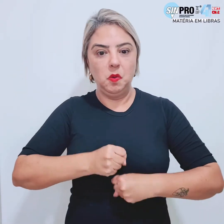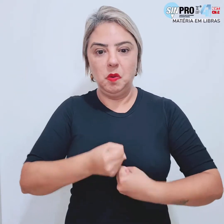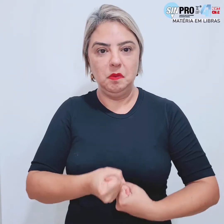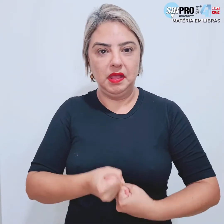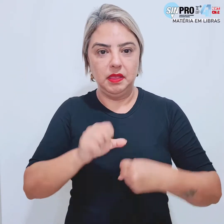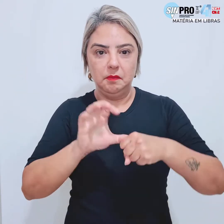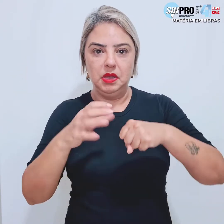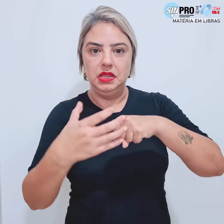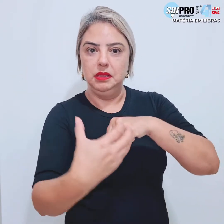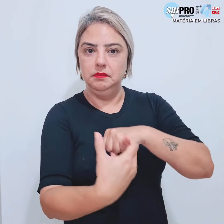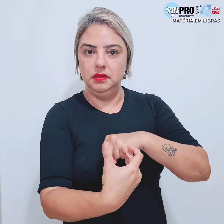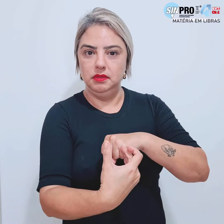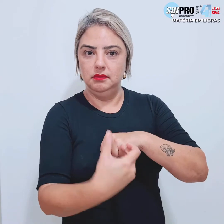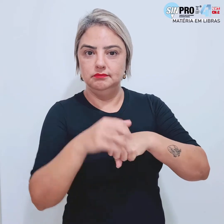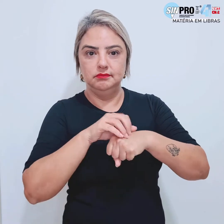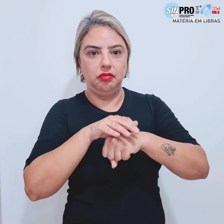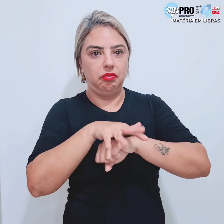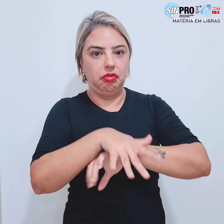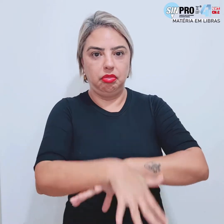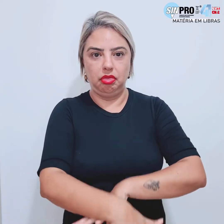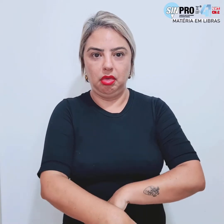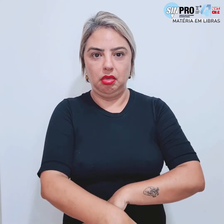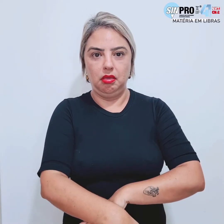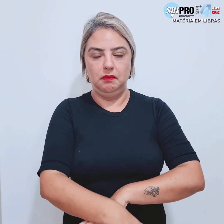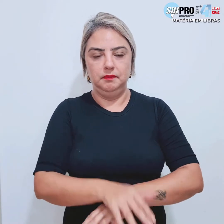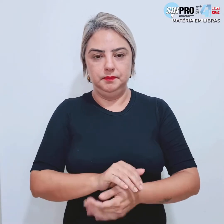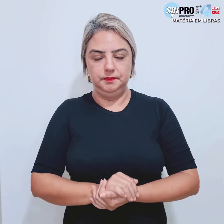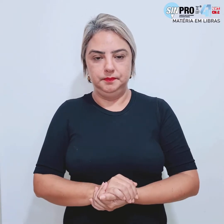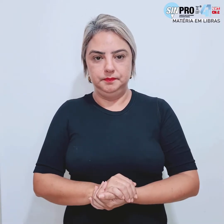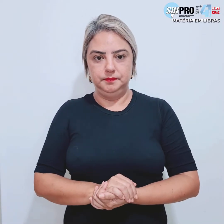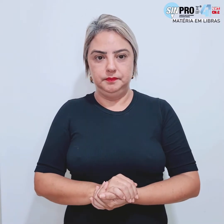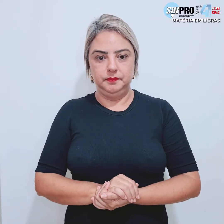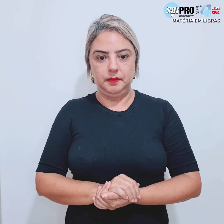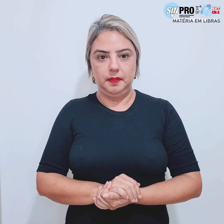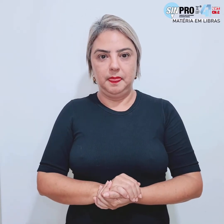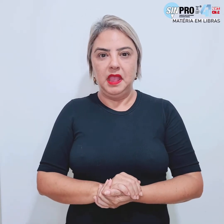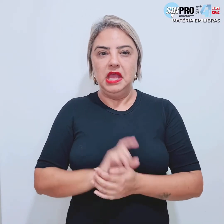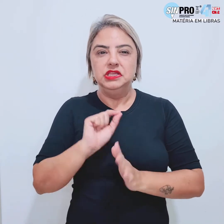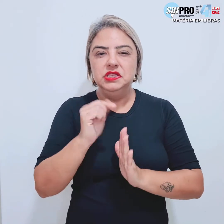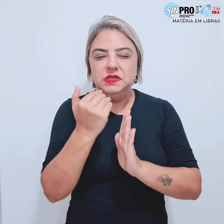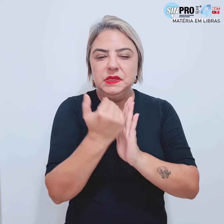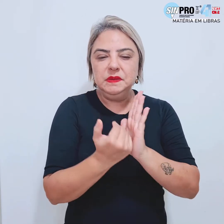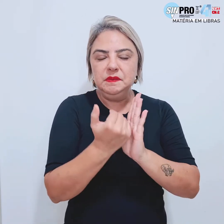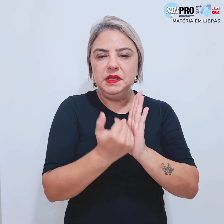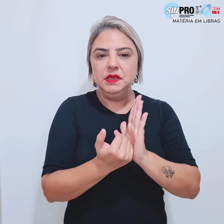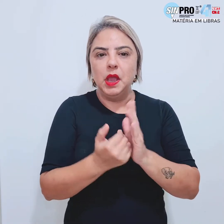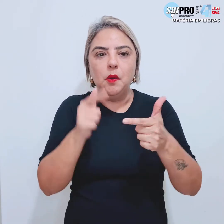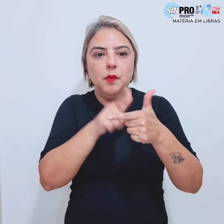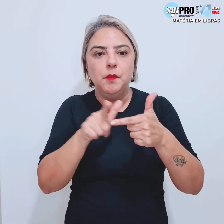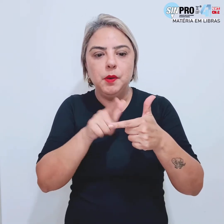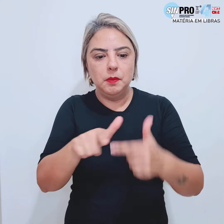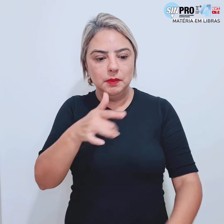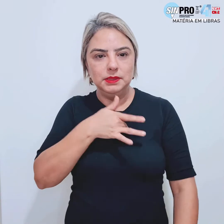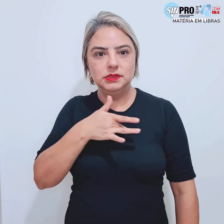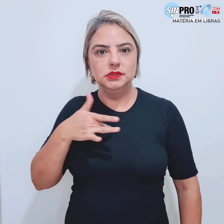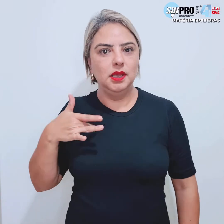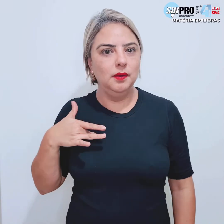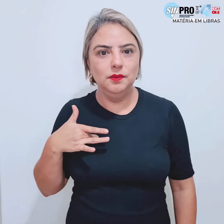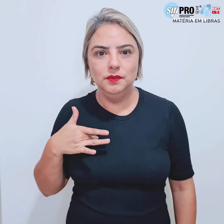a pandemia da Covid-19, de minimizar a crise sanitária,